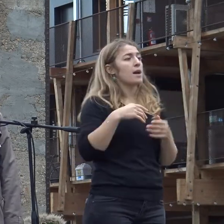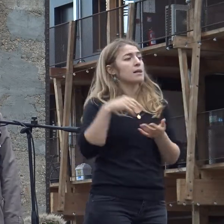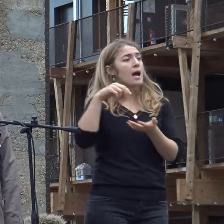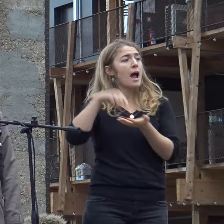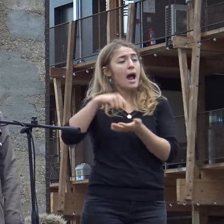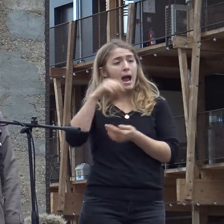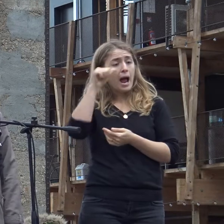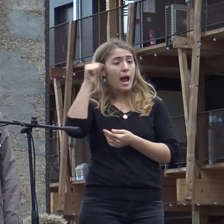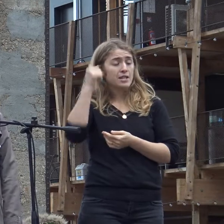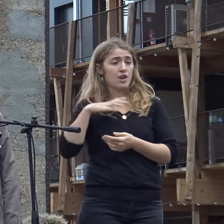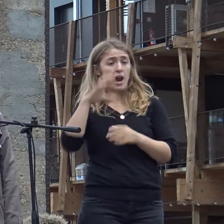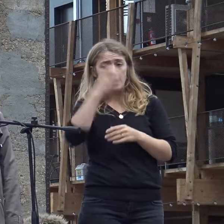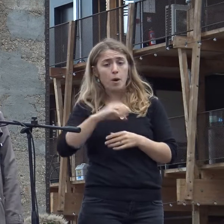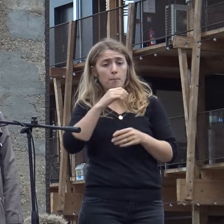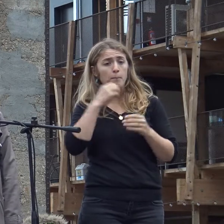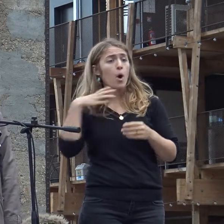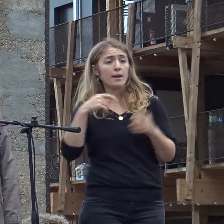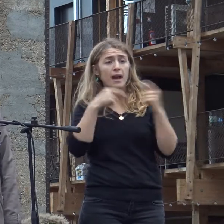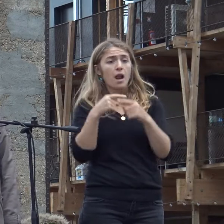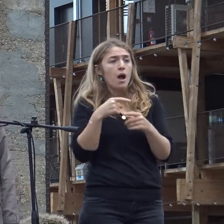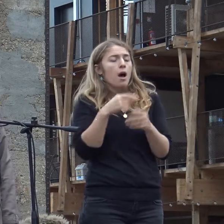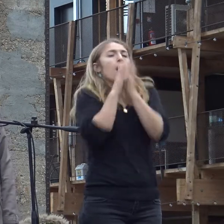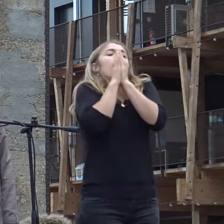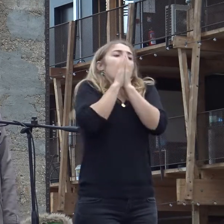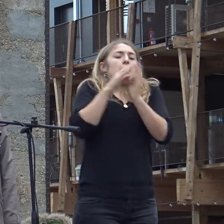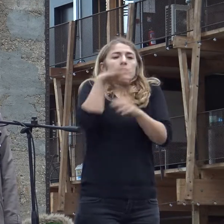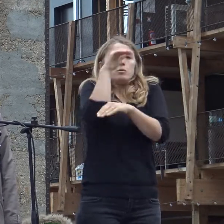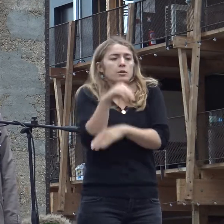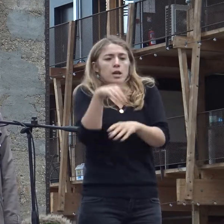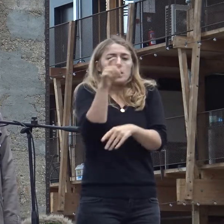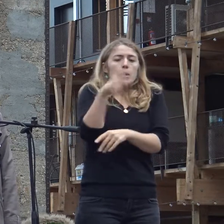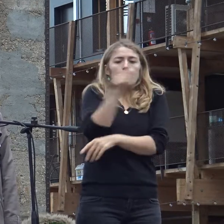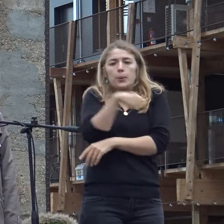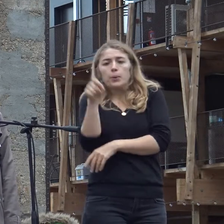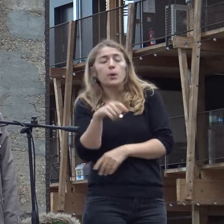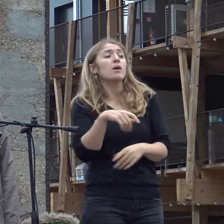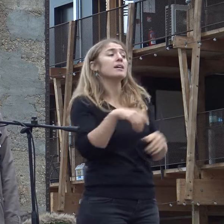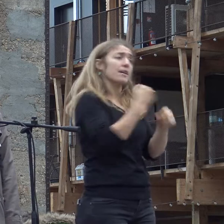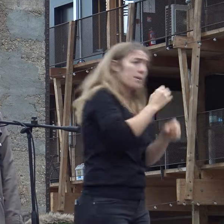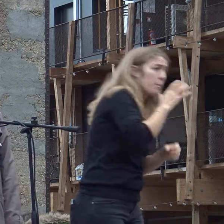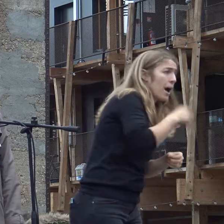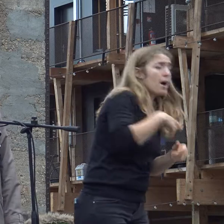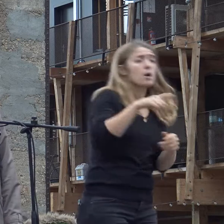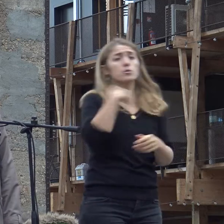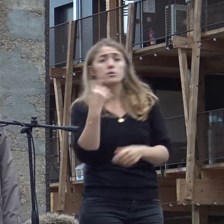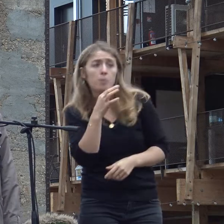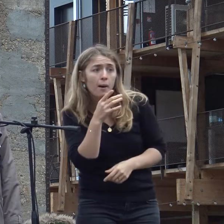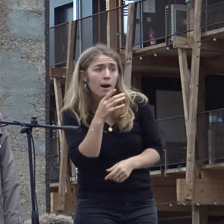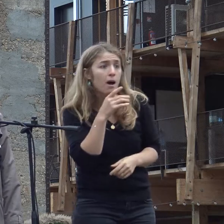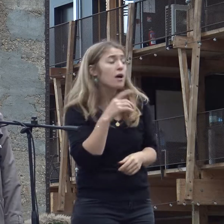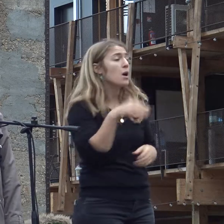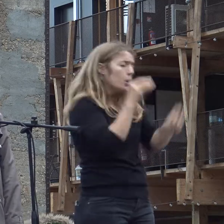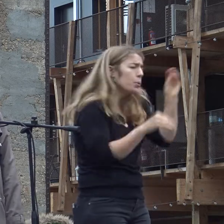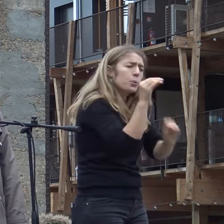éléphant blanc était considéré comme sacré et ne pouvait donc ni travailler ni être tué. Son entretien coûtait